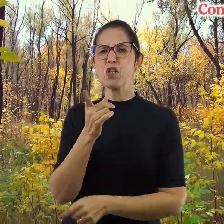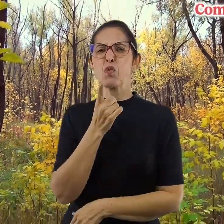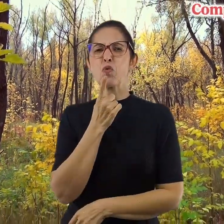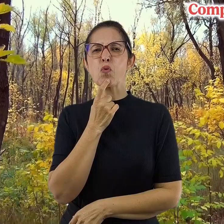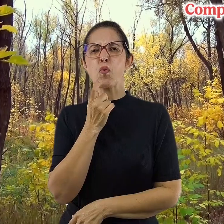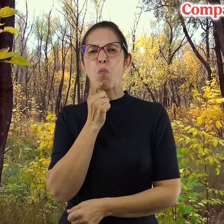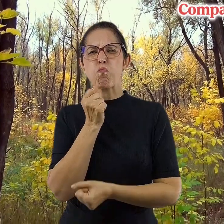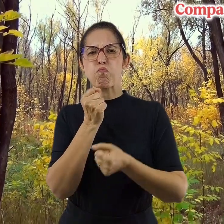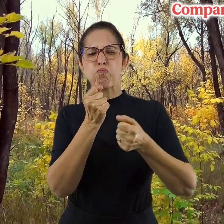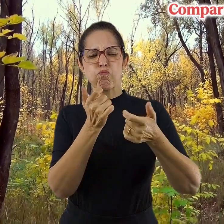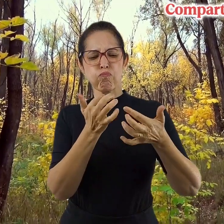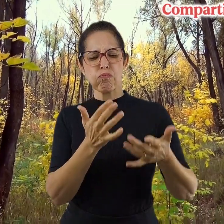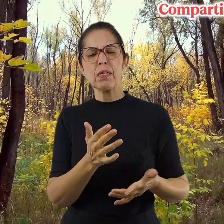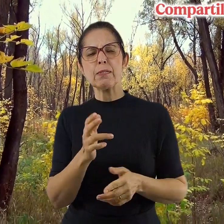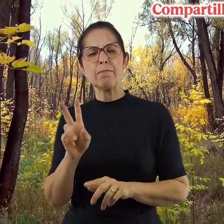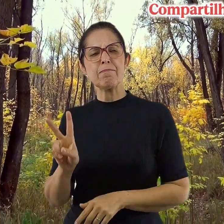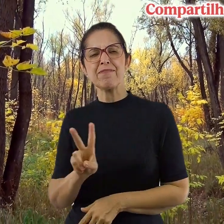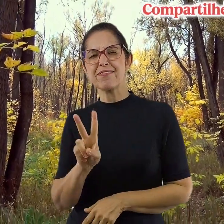sangue.